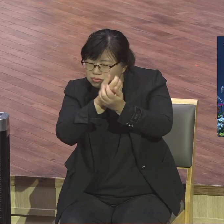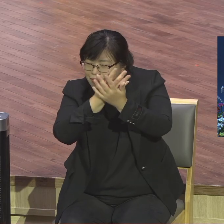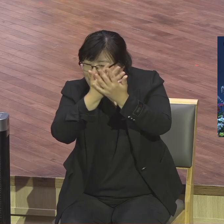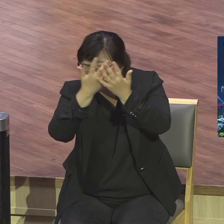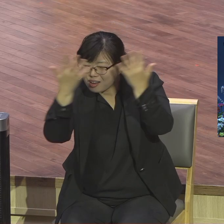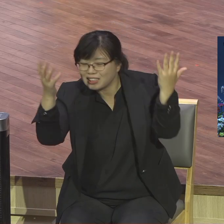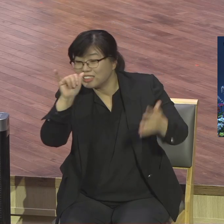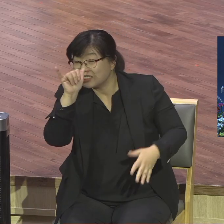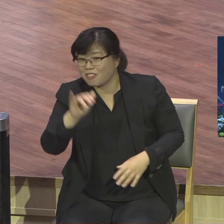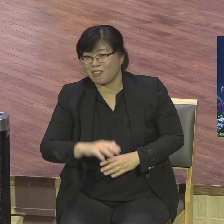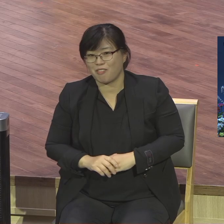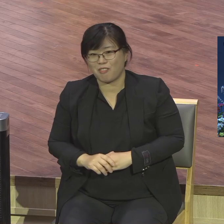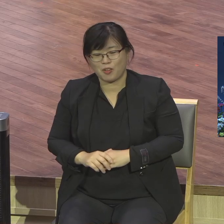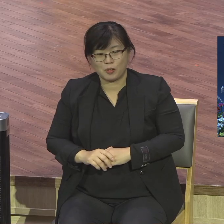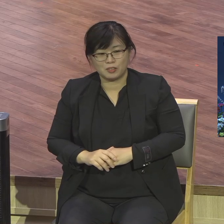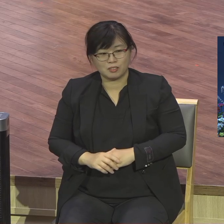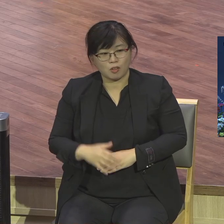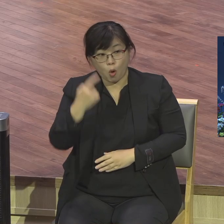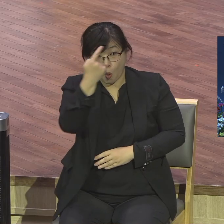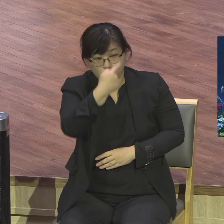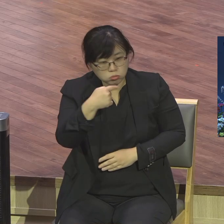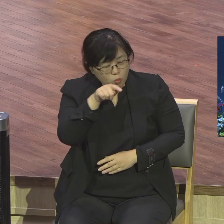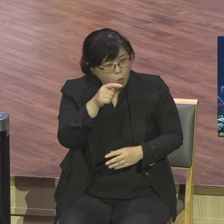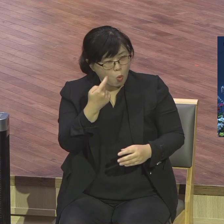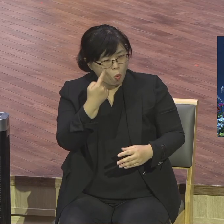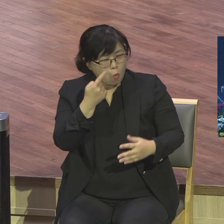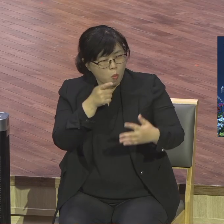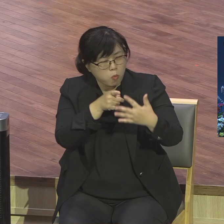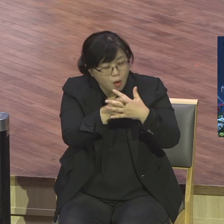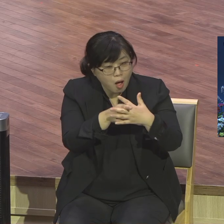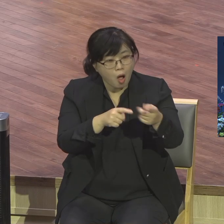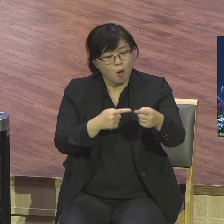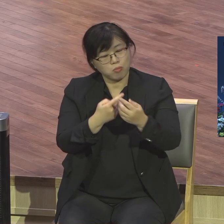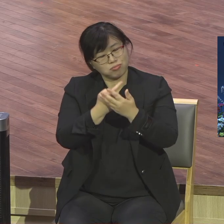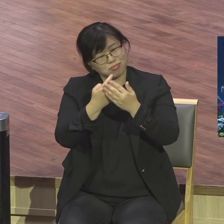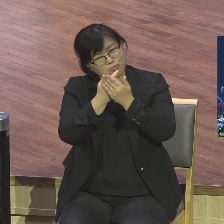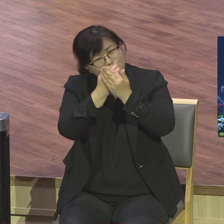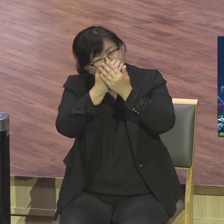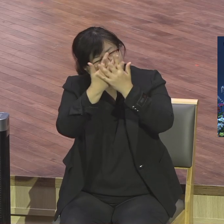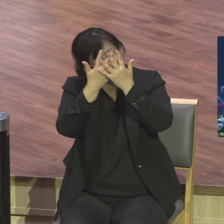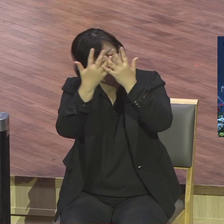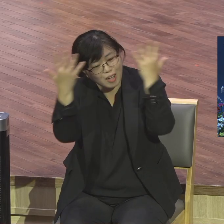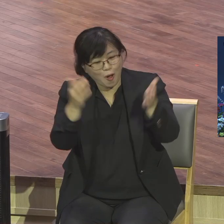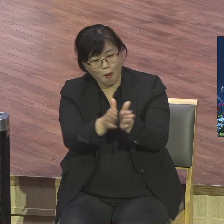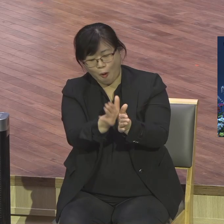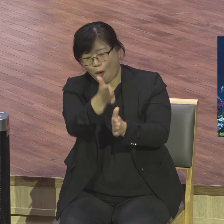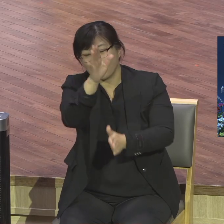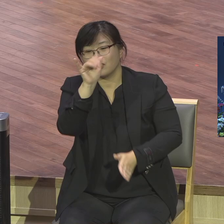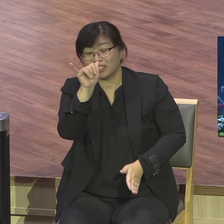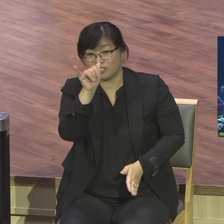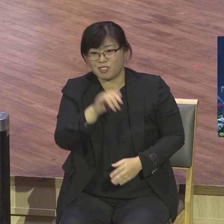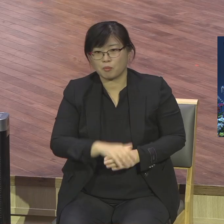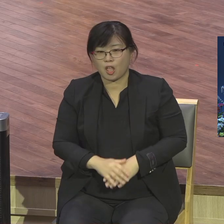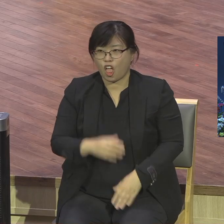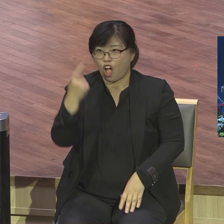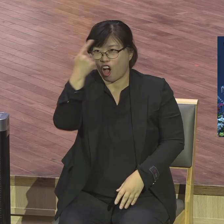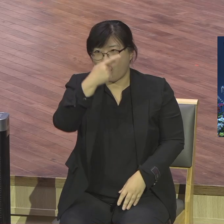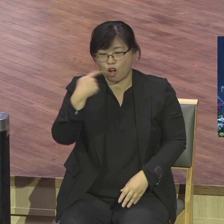얼굴이 감사가 넘치고 즐거움 넘치고 얼굴이 잘생겼다 못생겼다 아니다 하니까 피부가 깜짝이 아니라니까요